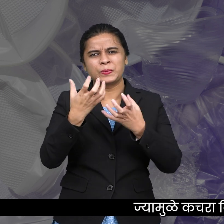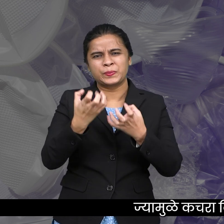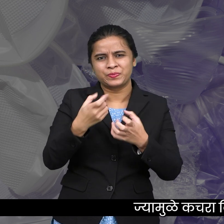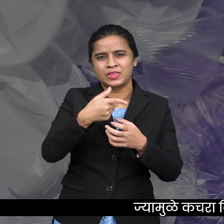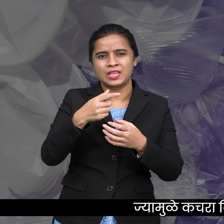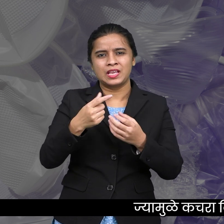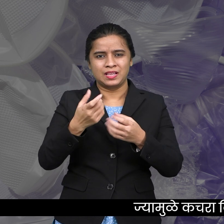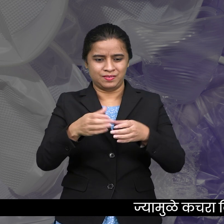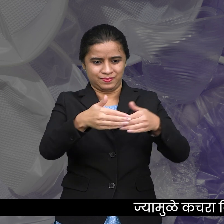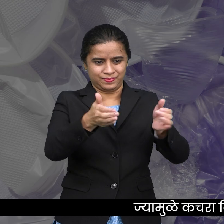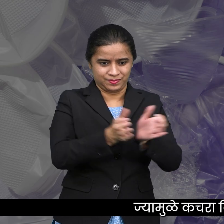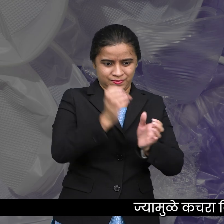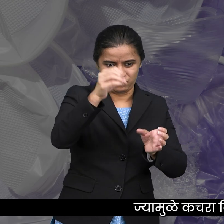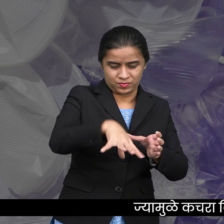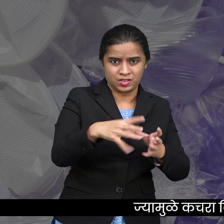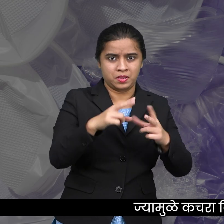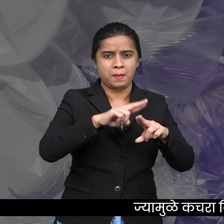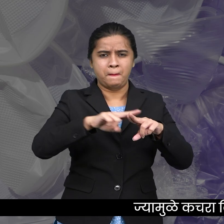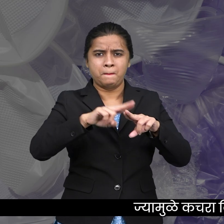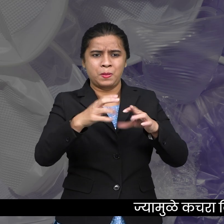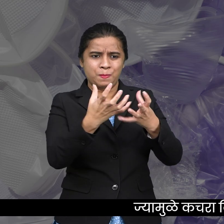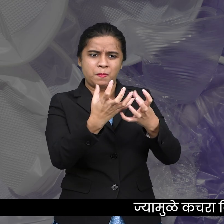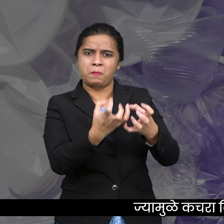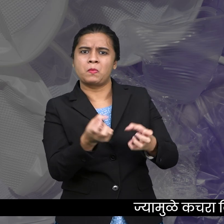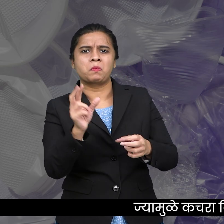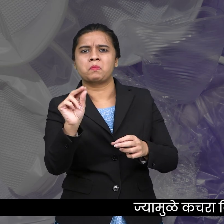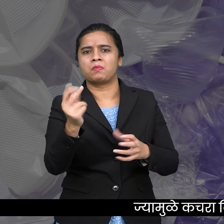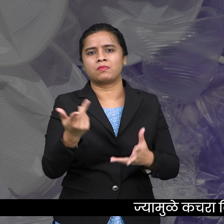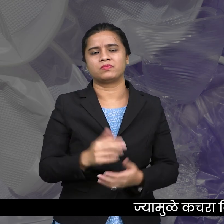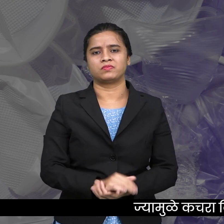ज्यामुळे कचरा विल्हेवाट लावणे कठीण होते.